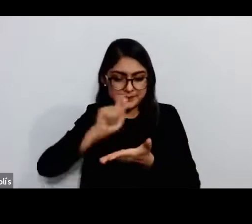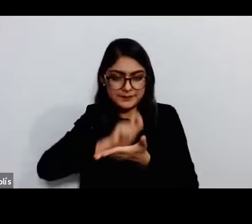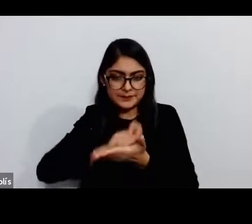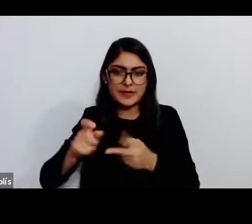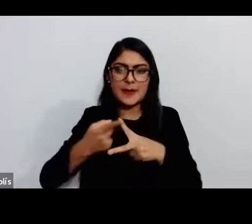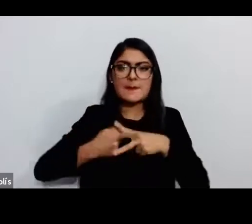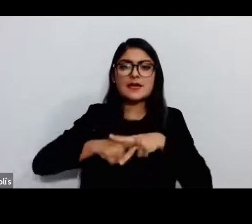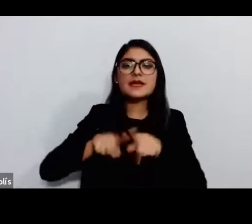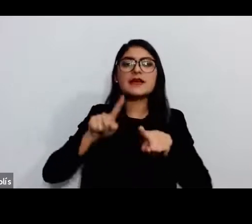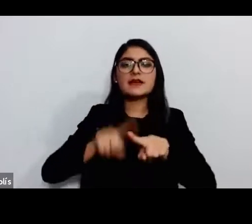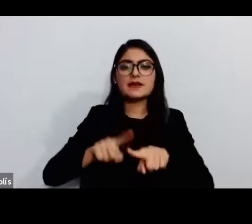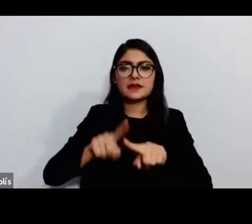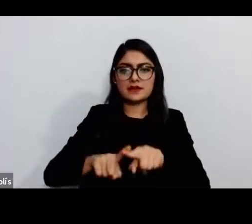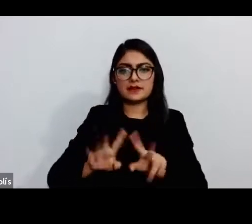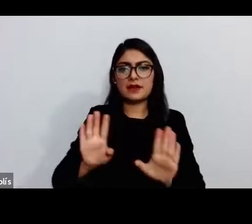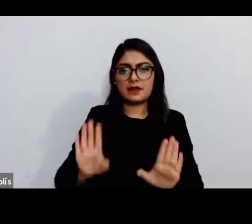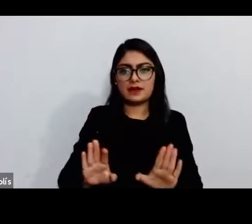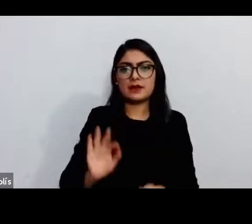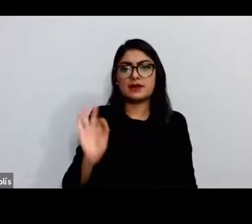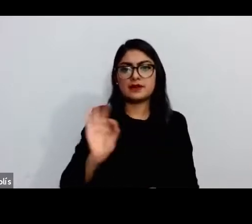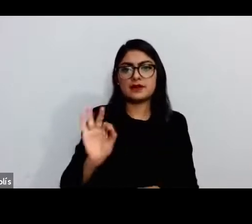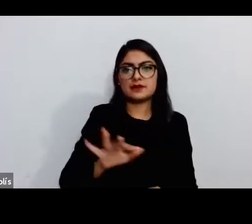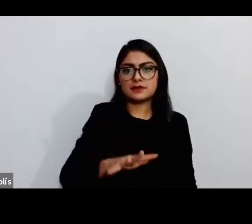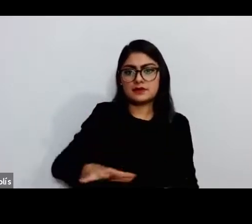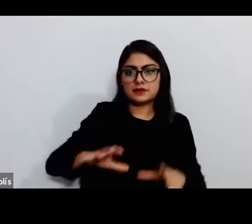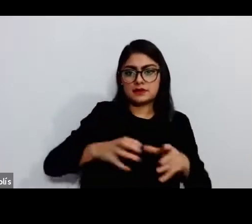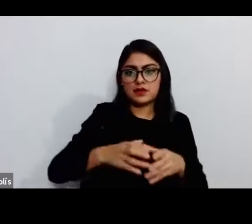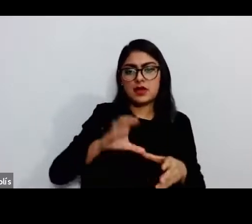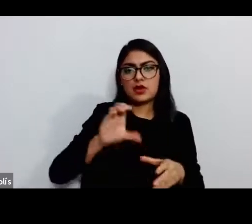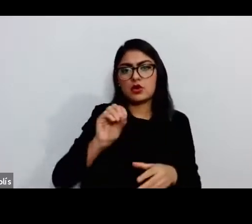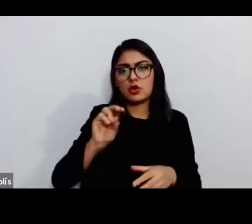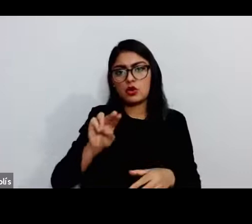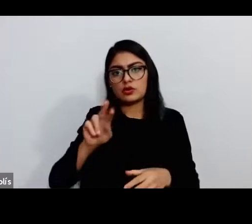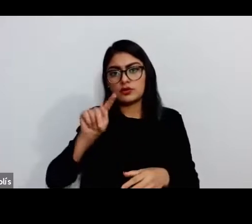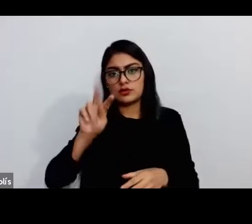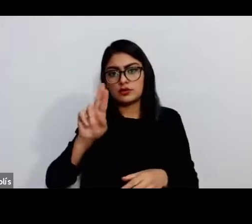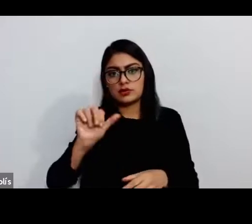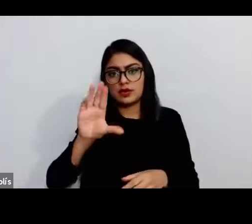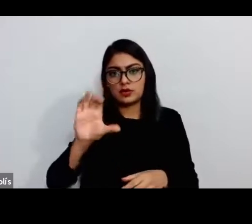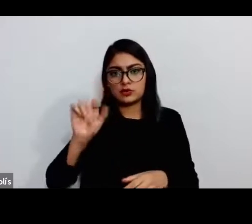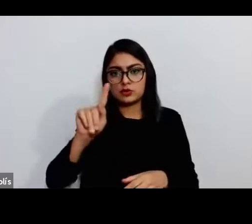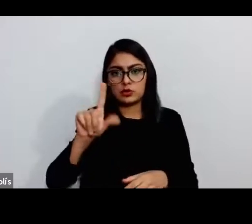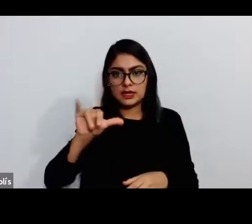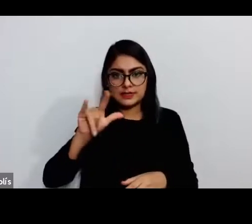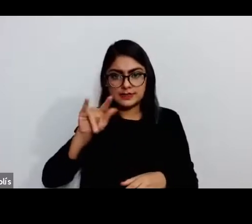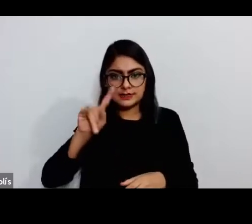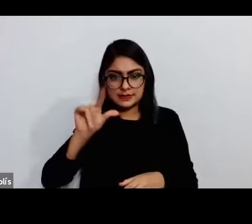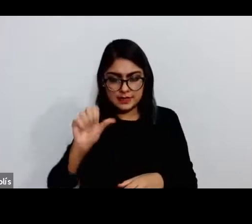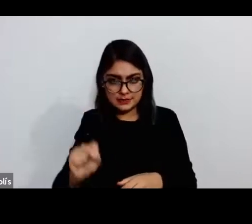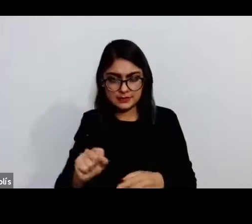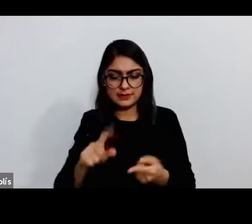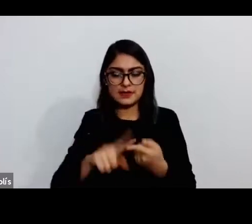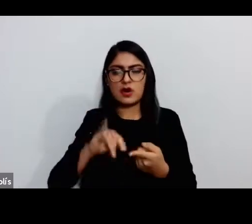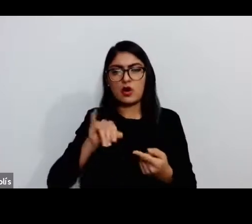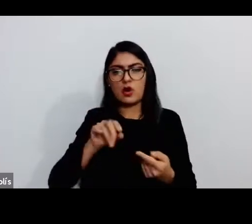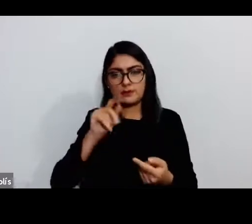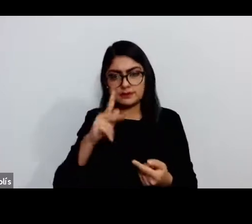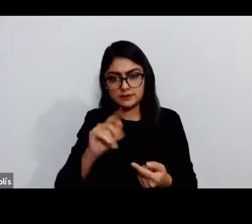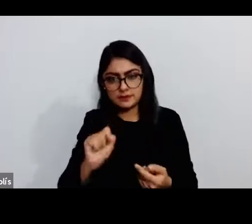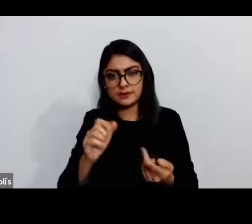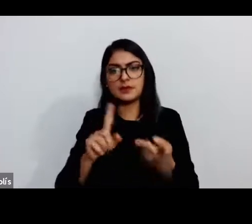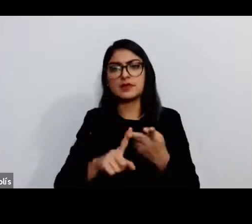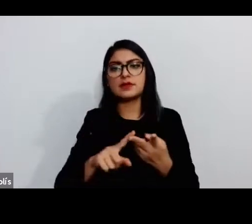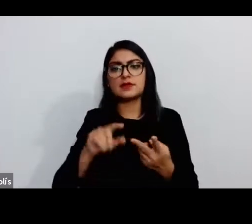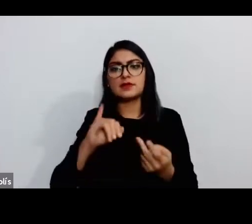tenemos que remontarnos a los contractualistas, ¿no? Hobbes, a Grotius, que dan la idea o dan el origen al Estado